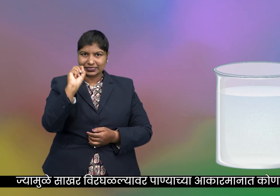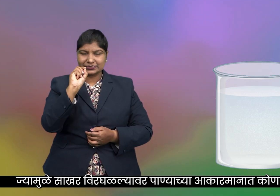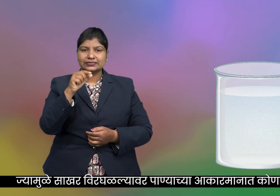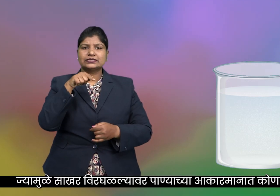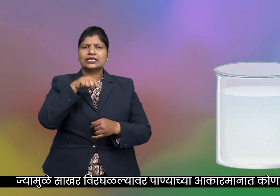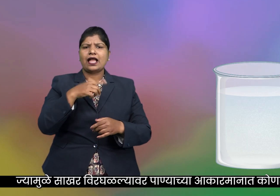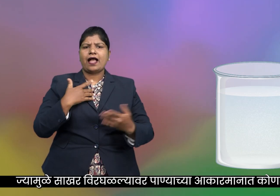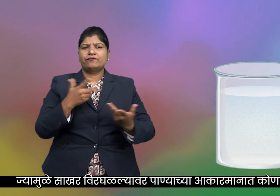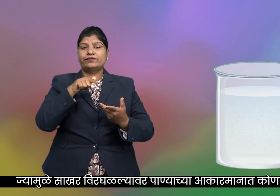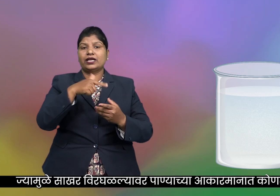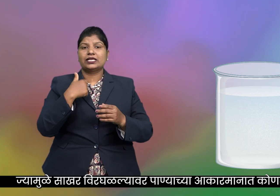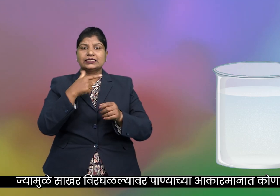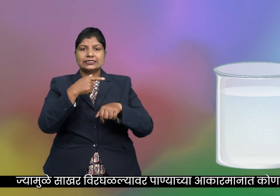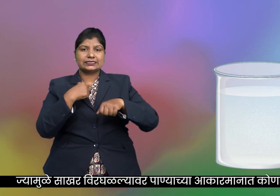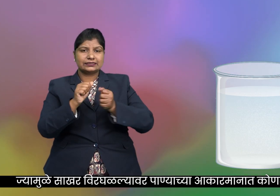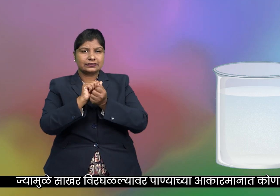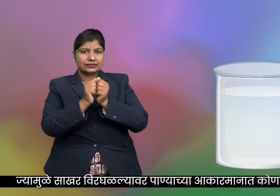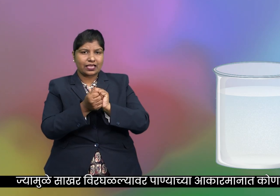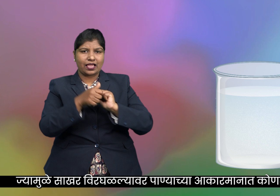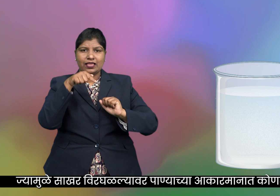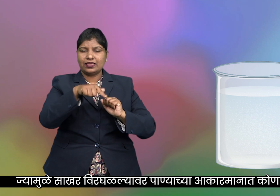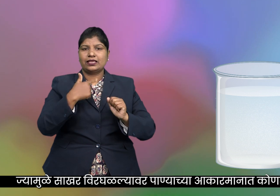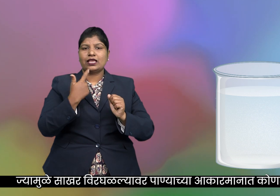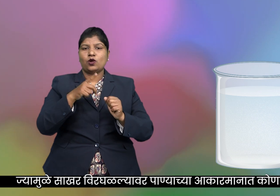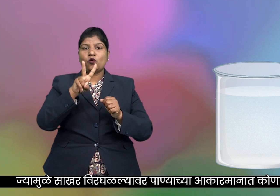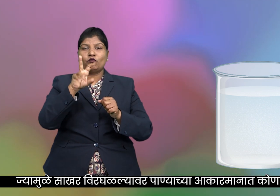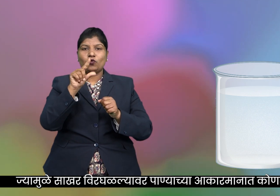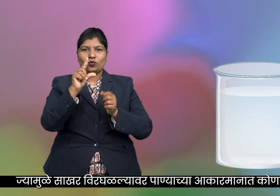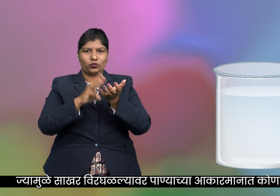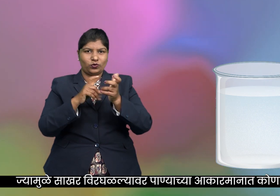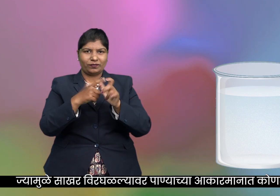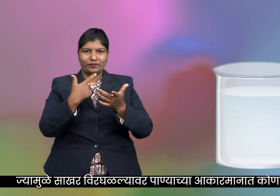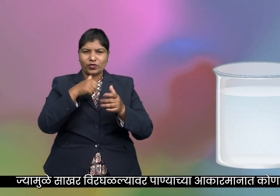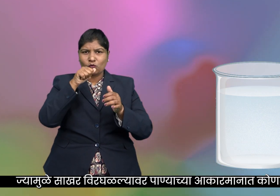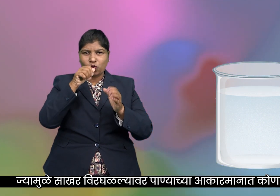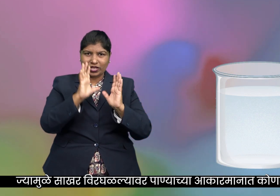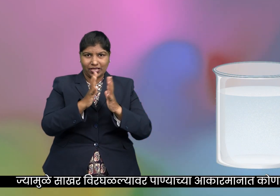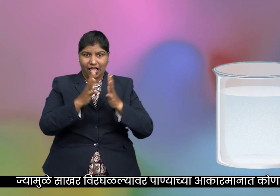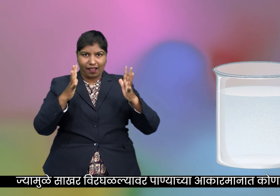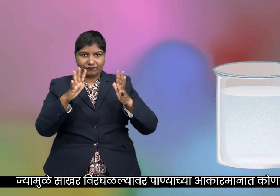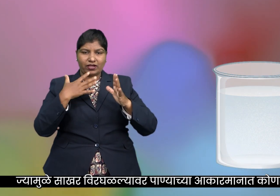ज्यामुळे साखर विरघळल्यावर पाण्याच्या आकारमानात कोणताही बदल होत नाही.